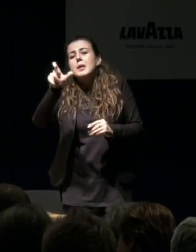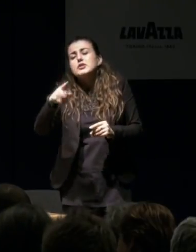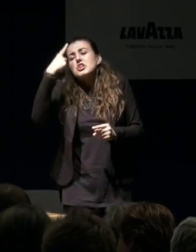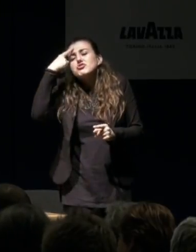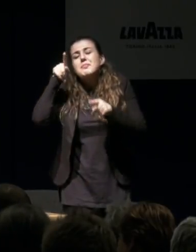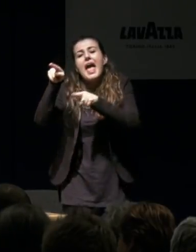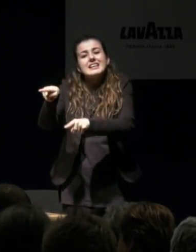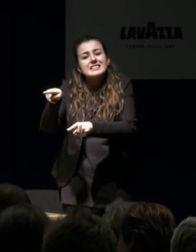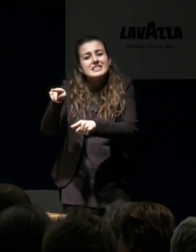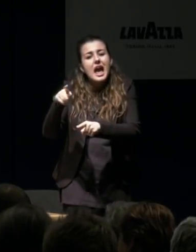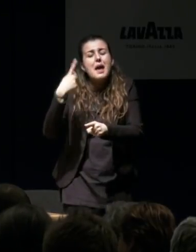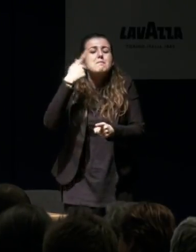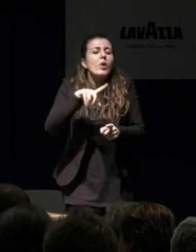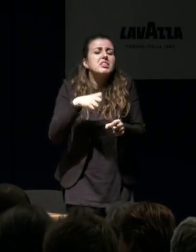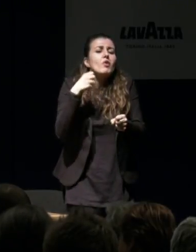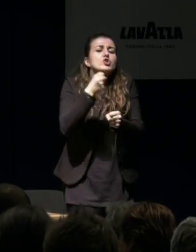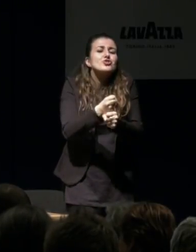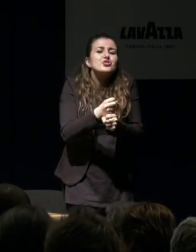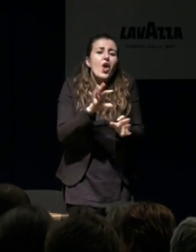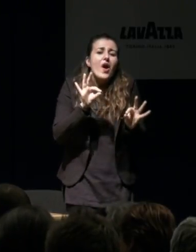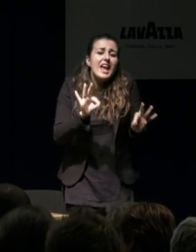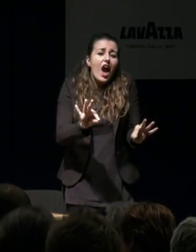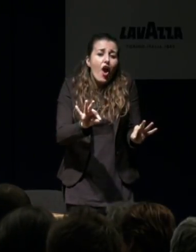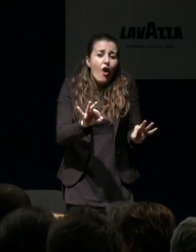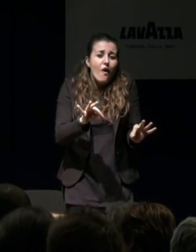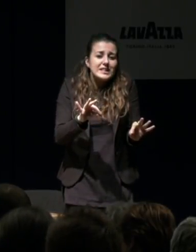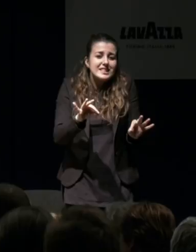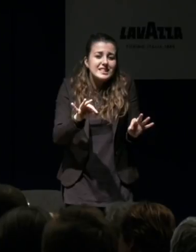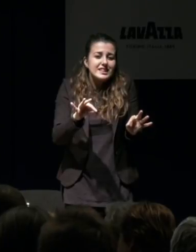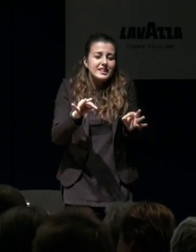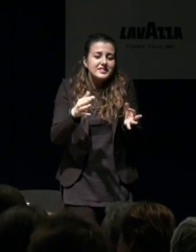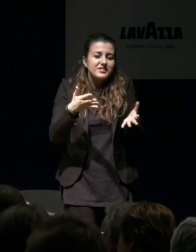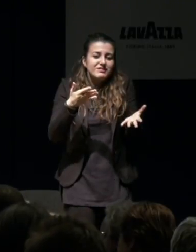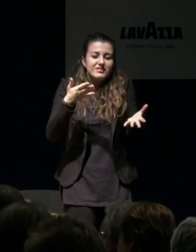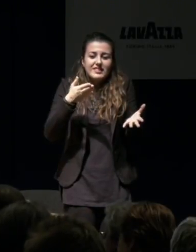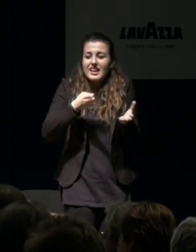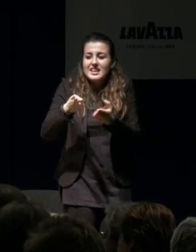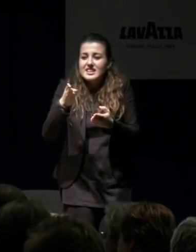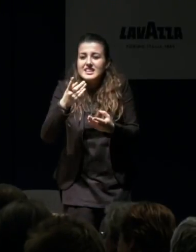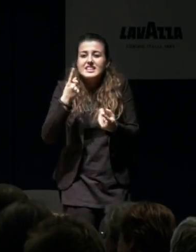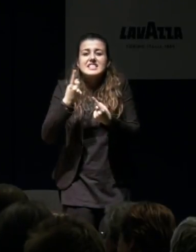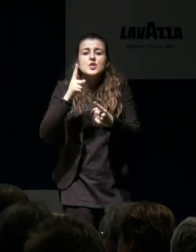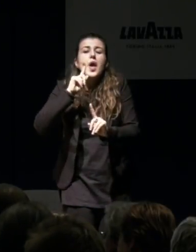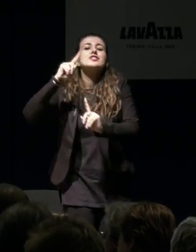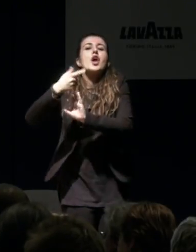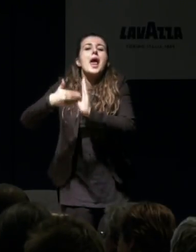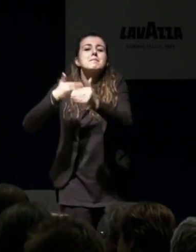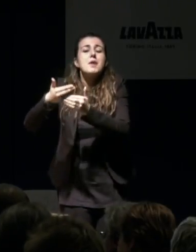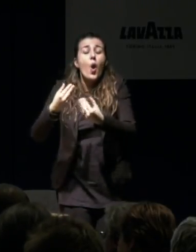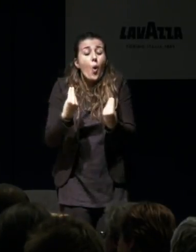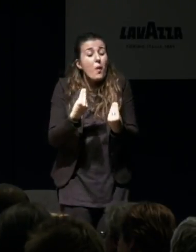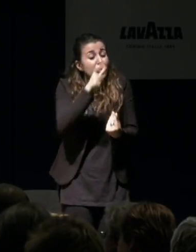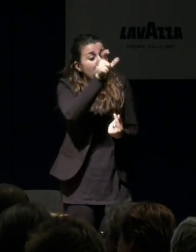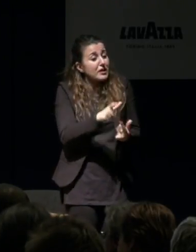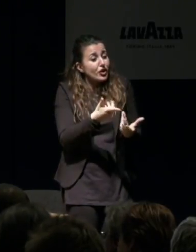c'è perché la storia va verso che sia va verso verso il meglio quando non c'è più